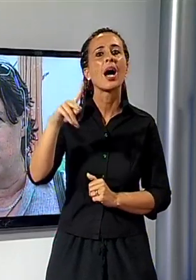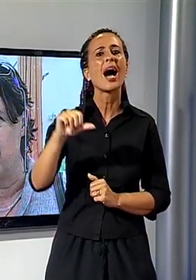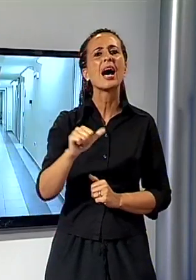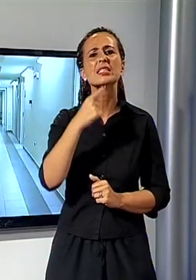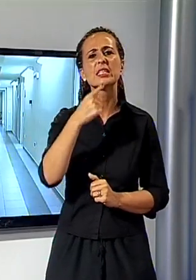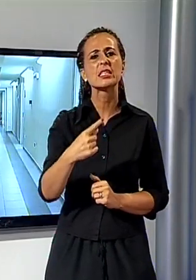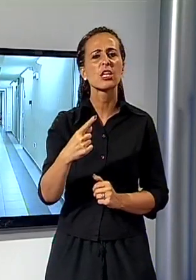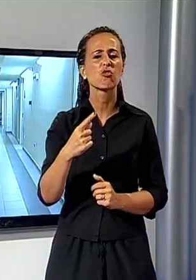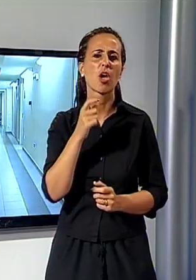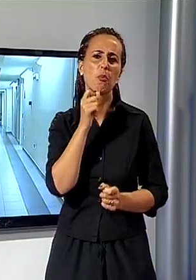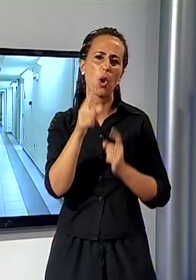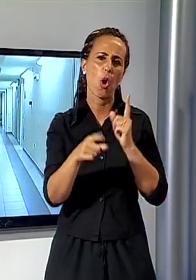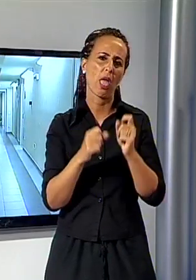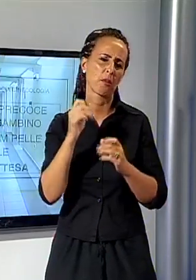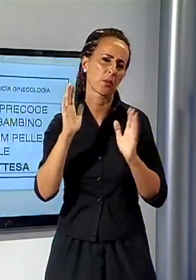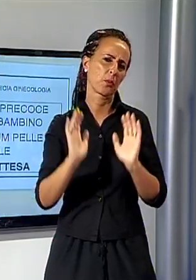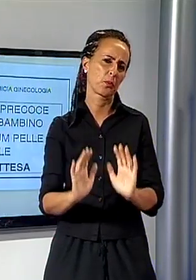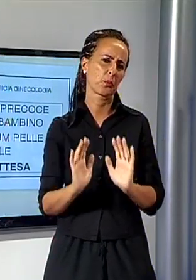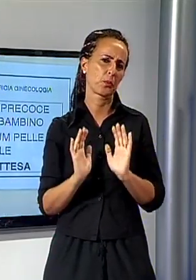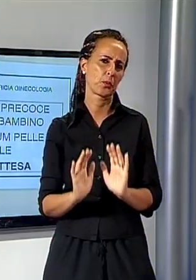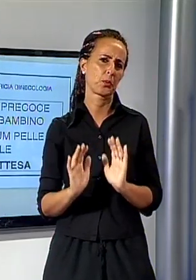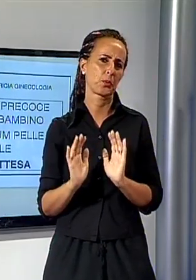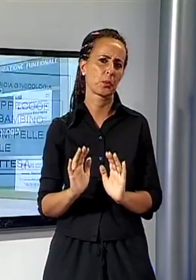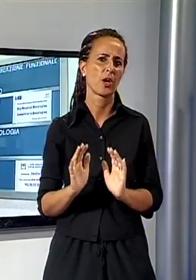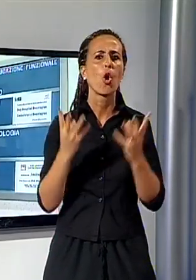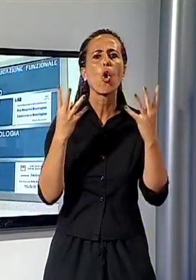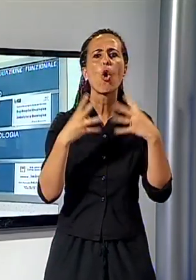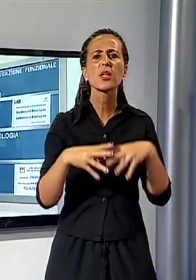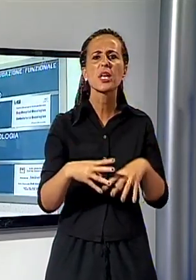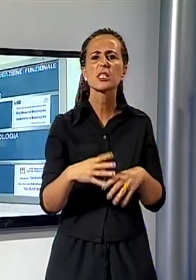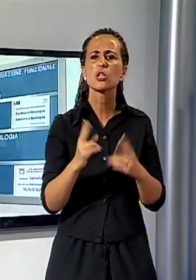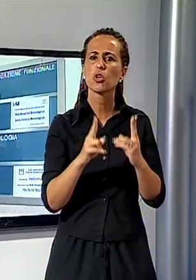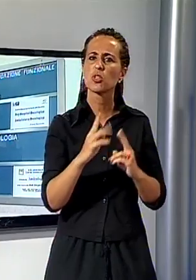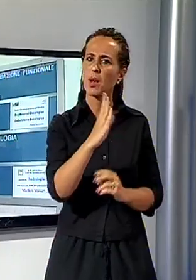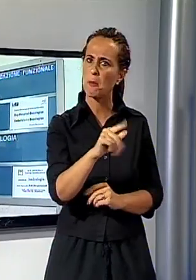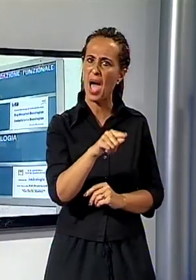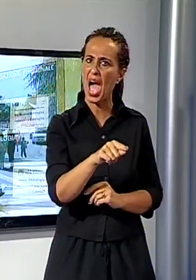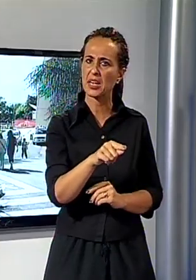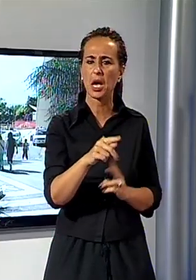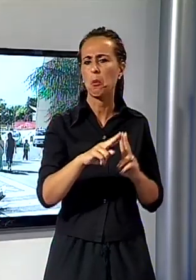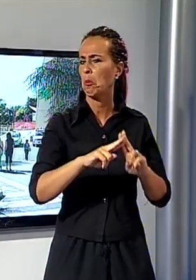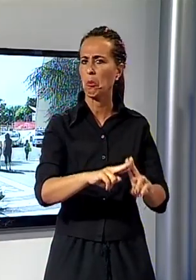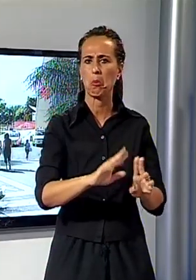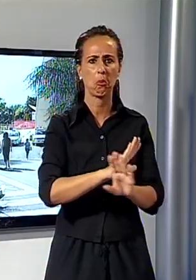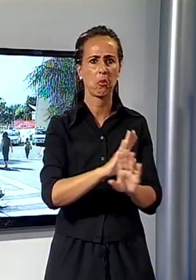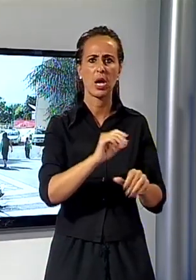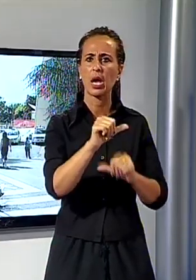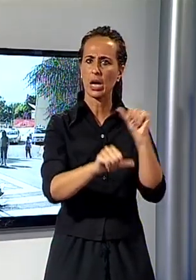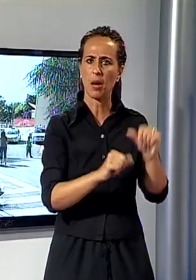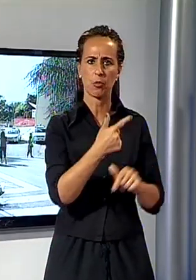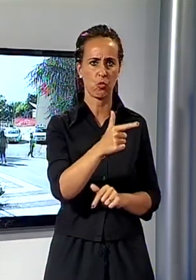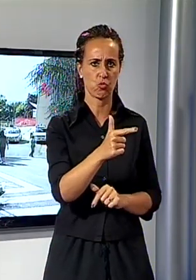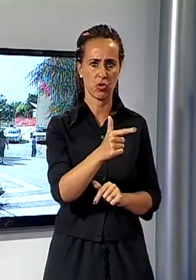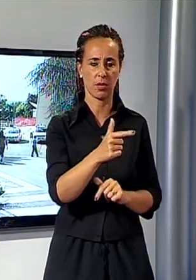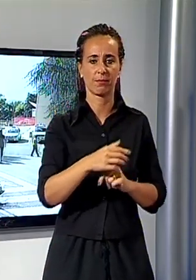dei consigli comunali della Mediavalle sul tema della sanità. Si sono fatti sentire anche i consiglieri regionali Stefano Baccelli e Ilaria